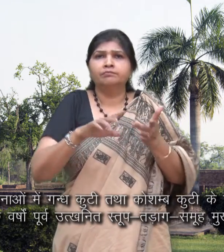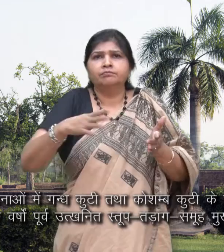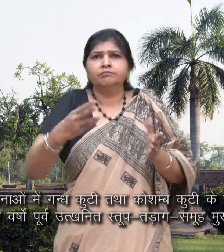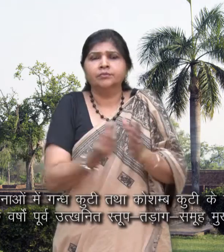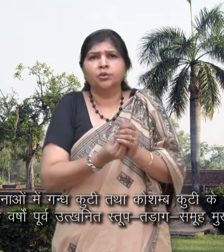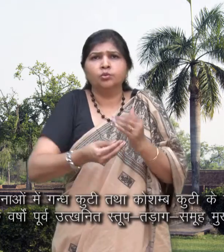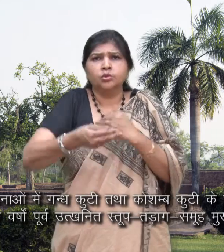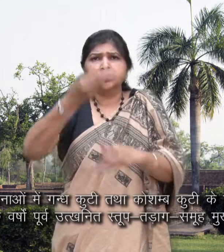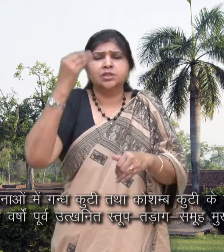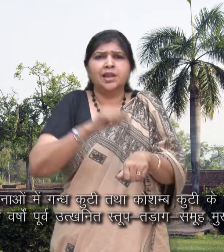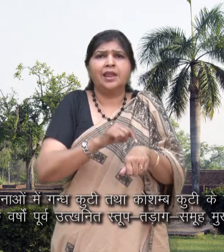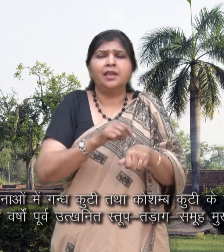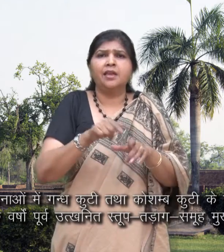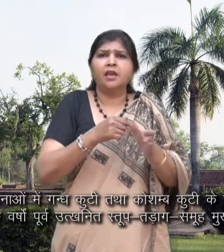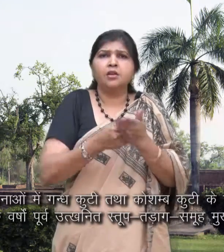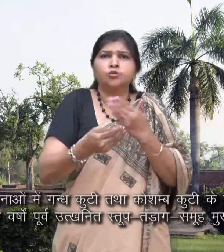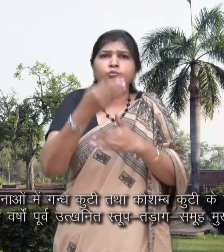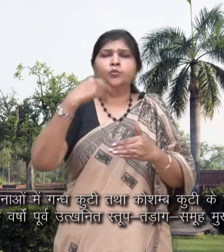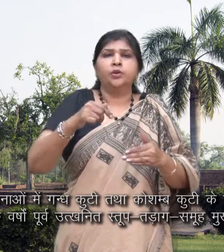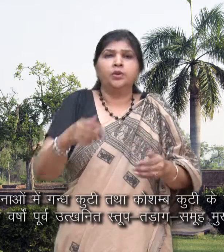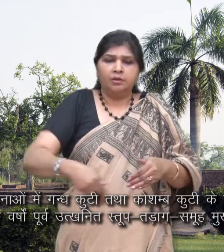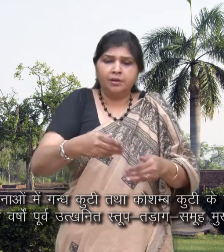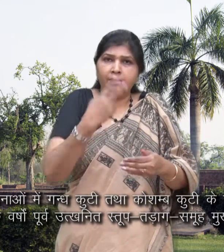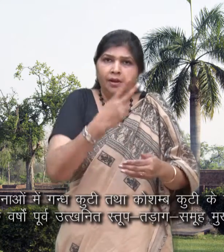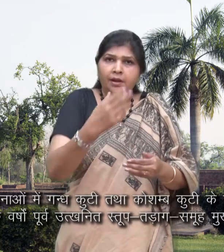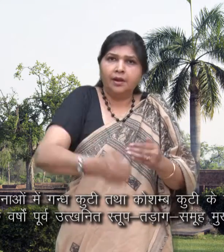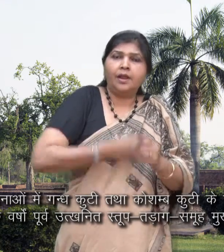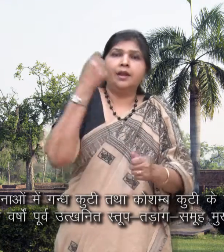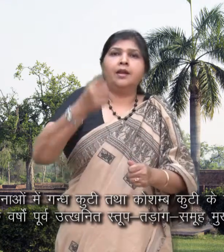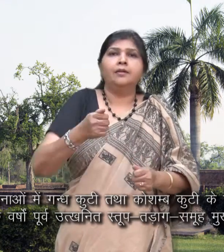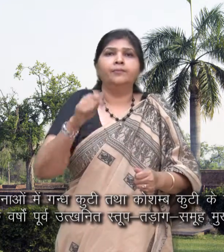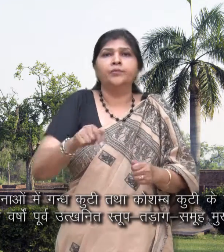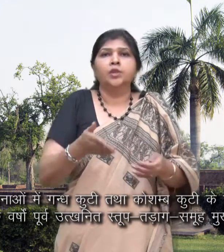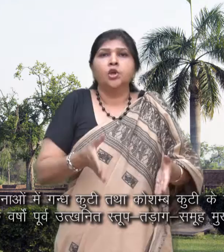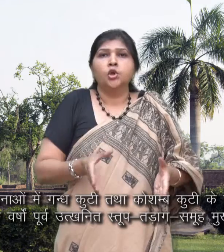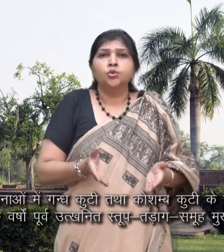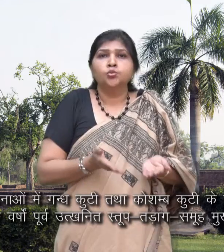कुछ वर्षों पूर्व उत्खनित स्तूप तड़ाक समूह मुख्य हैं।